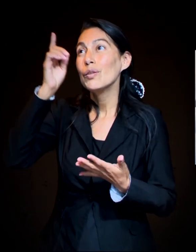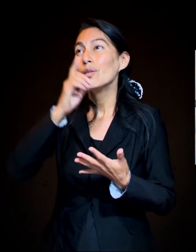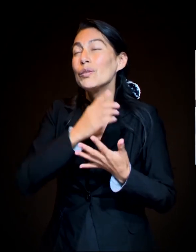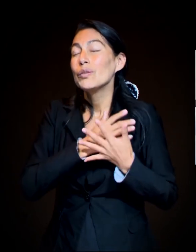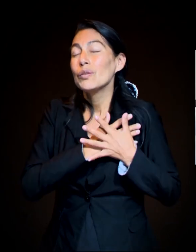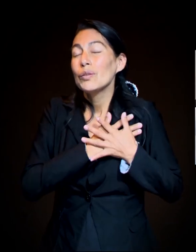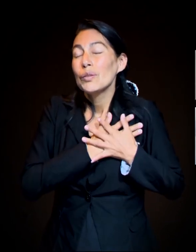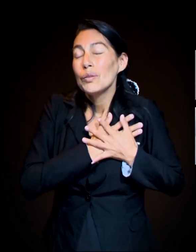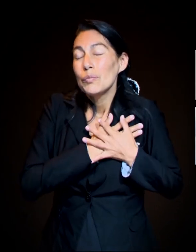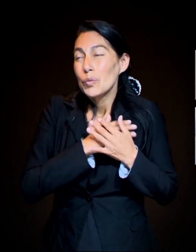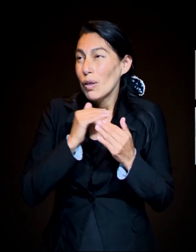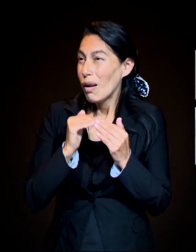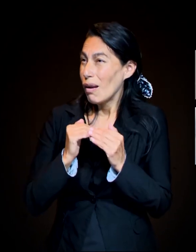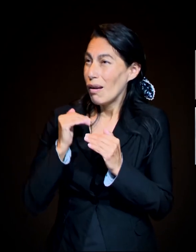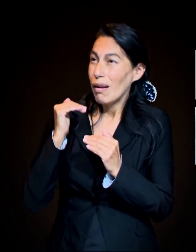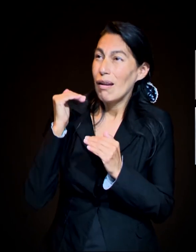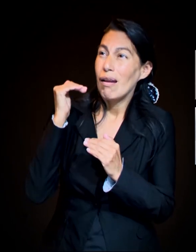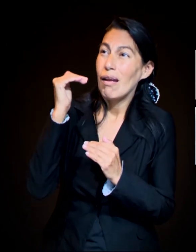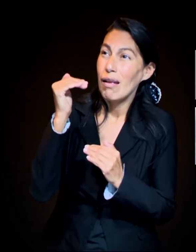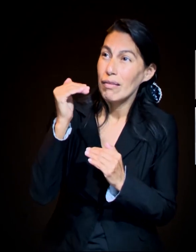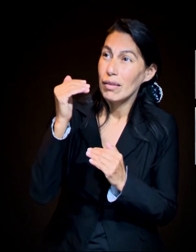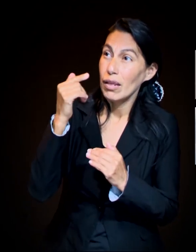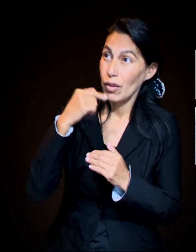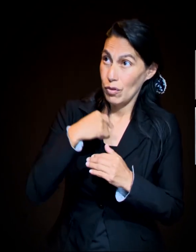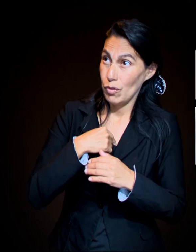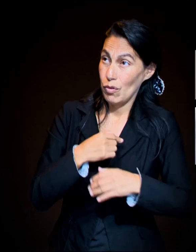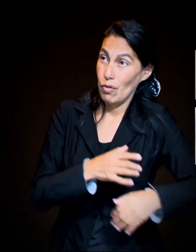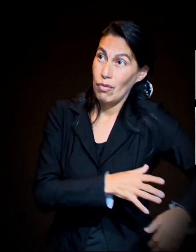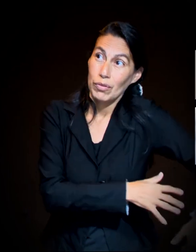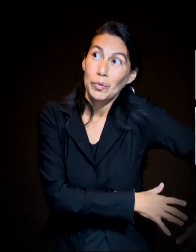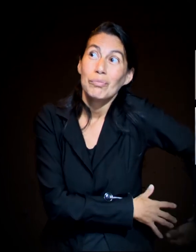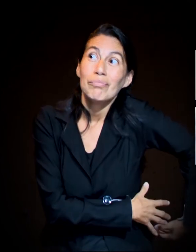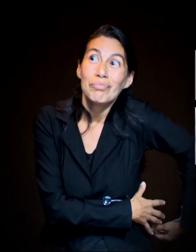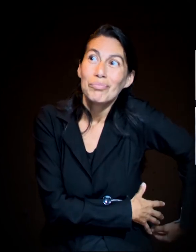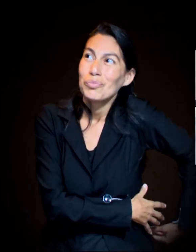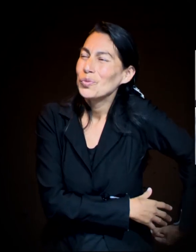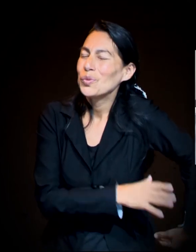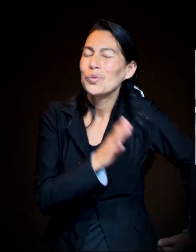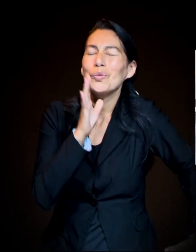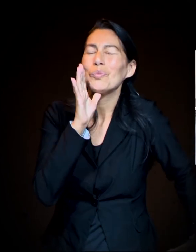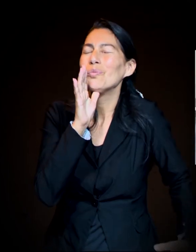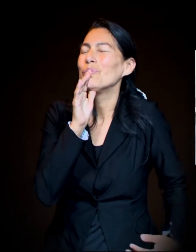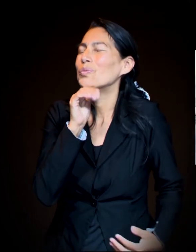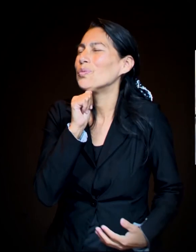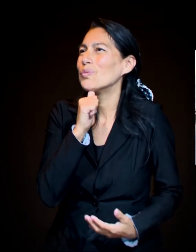Dios, es tan grande tu amor que no lo puedo ocultar.